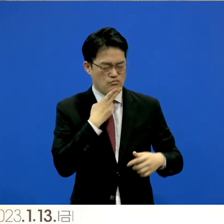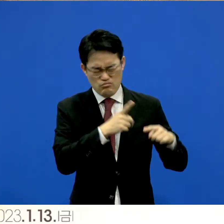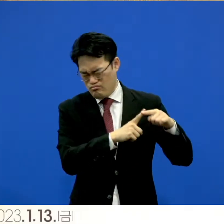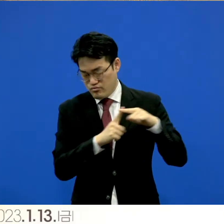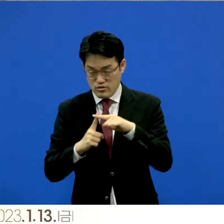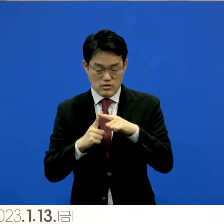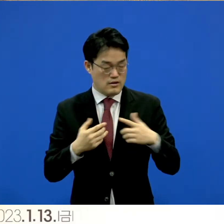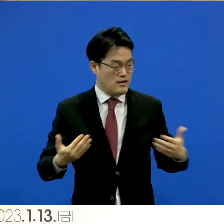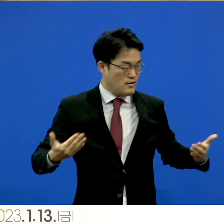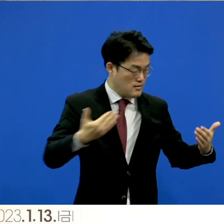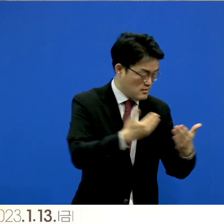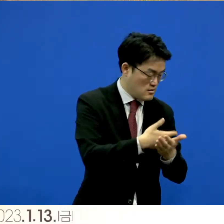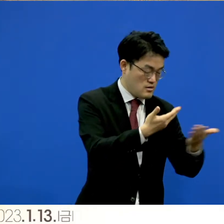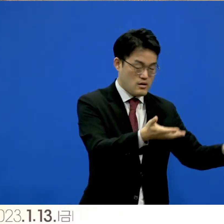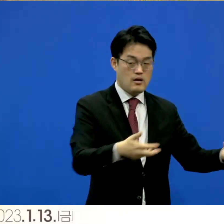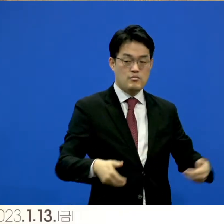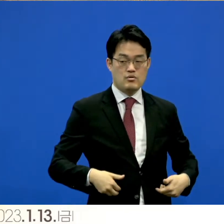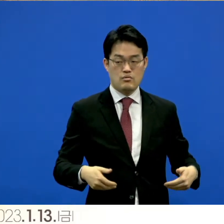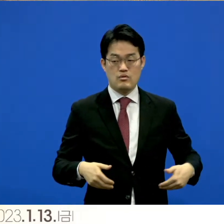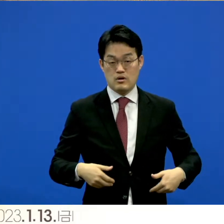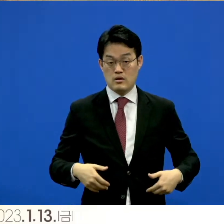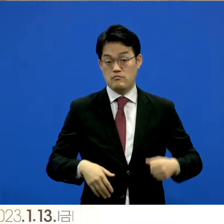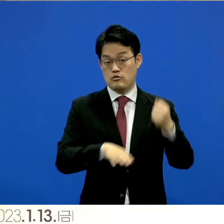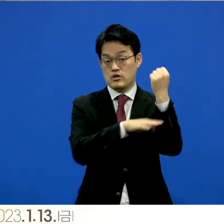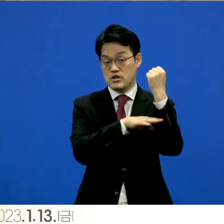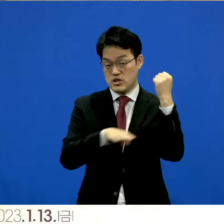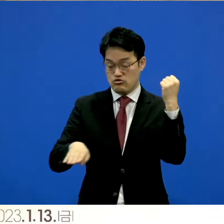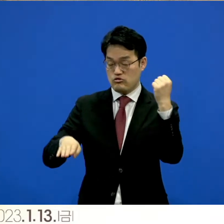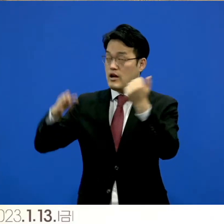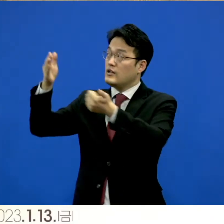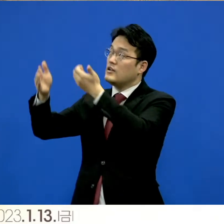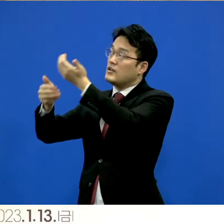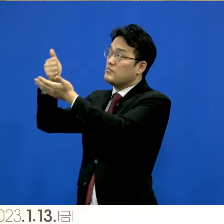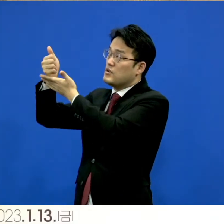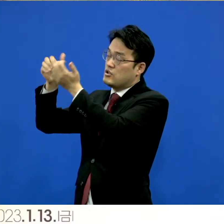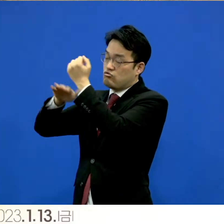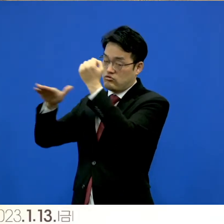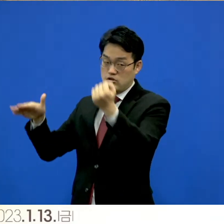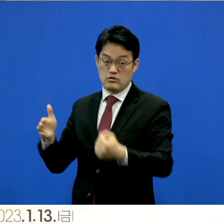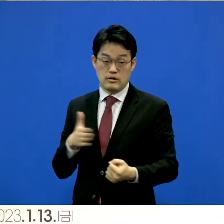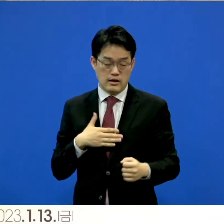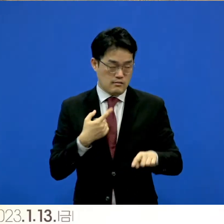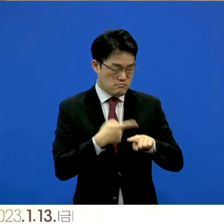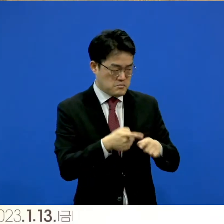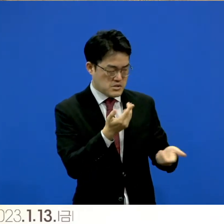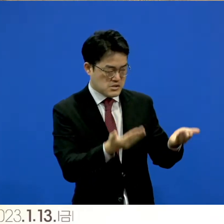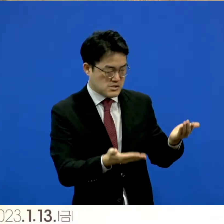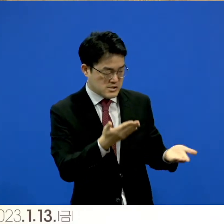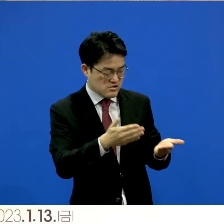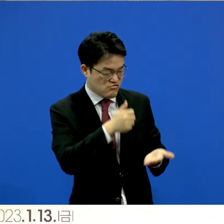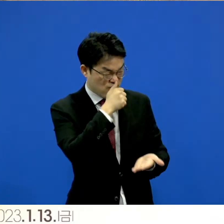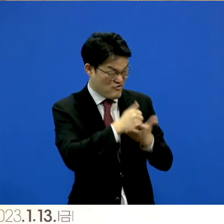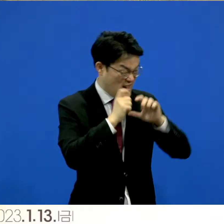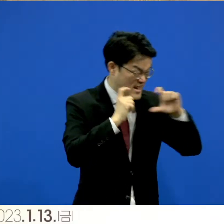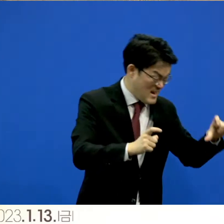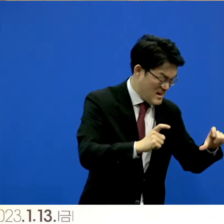우리가 기준을 만들면 안 돼요. 모든 벽을 허물어야 합니다. 판단하거나 정죄할 권리가 우리에게는